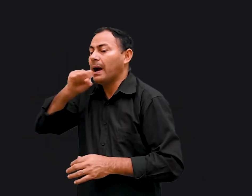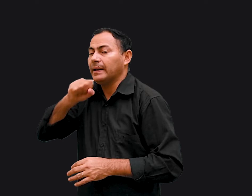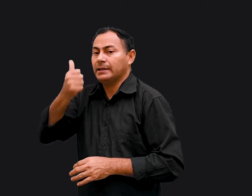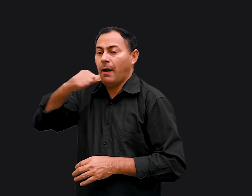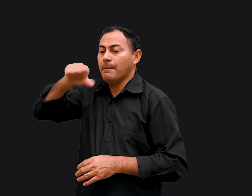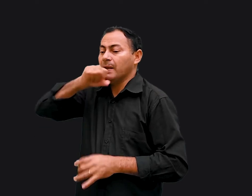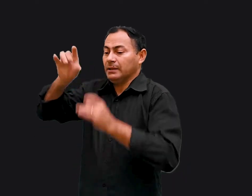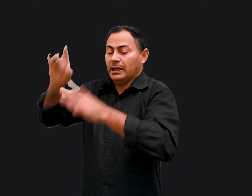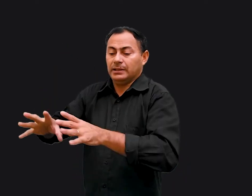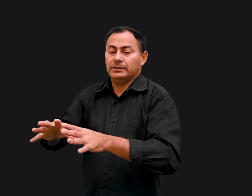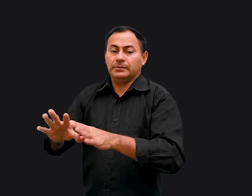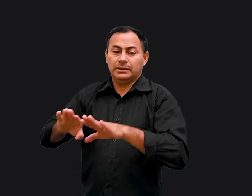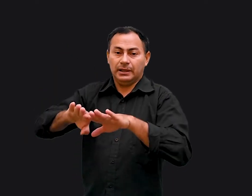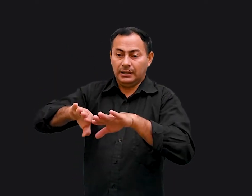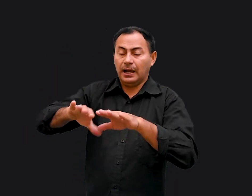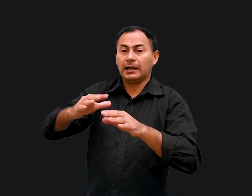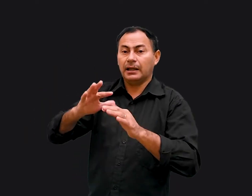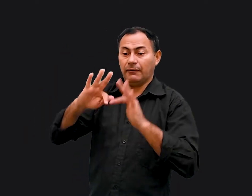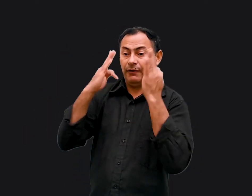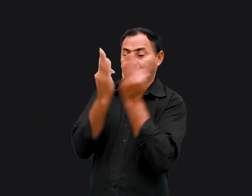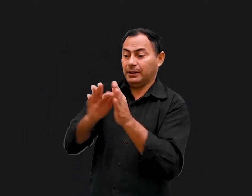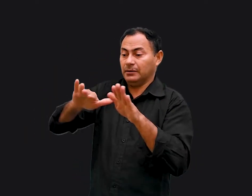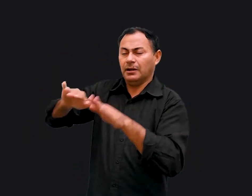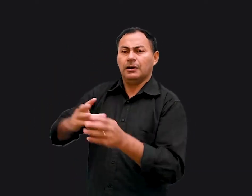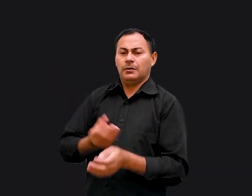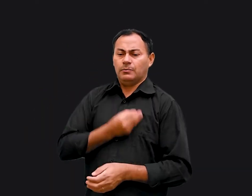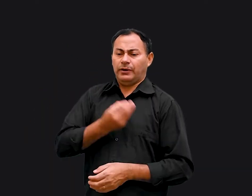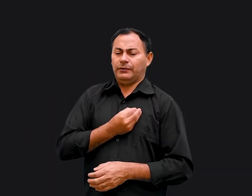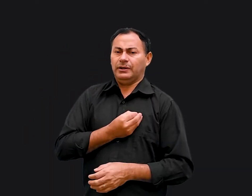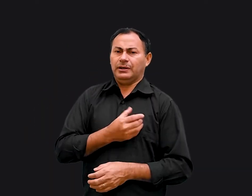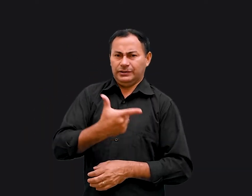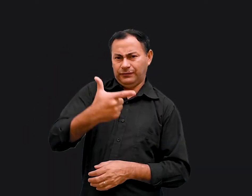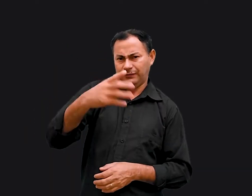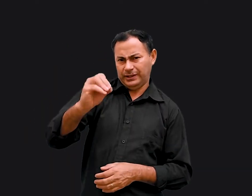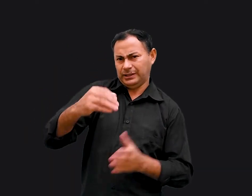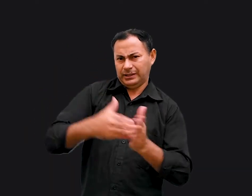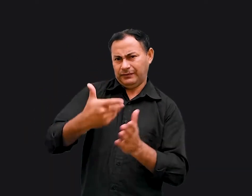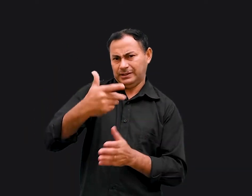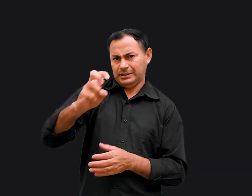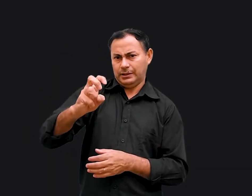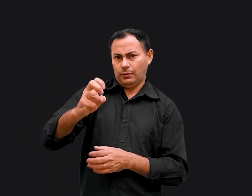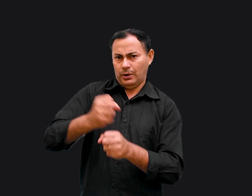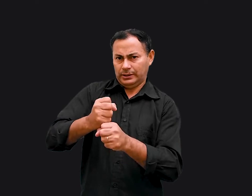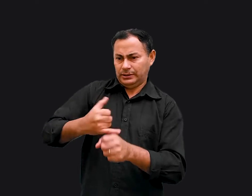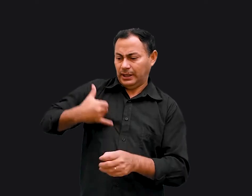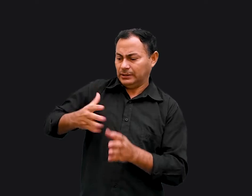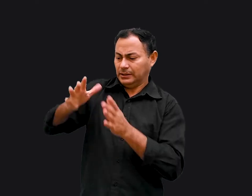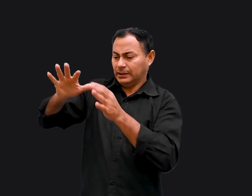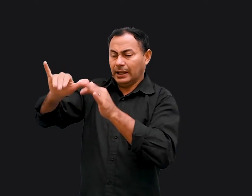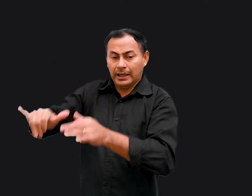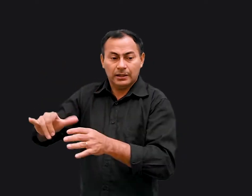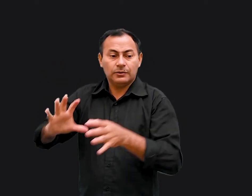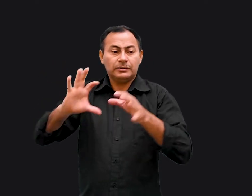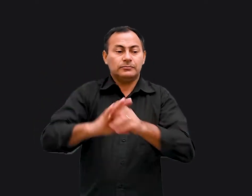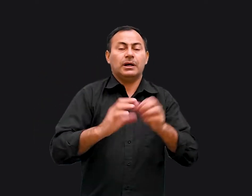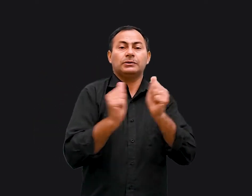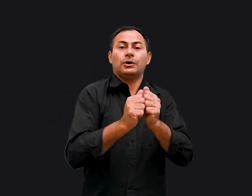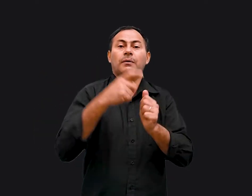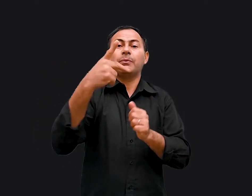Ele exclui aquela família na qual ele passou de 20 a 25 anos. É exclusivo porque,